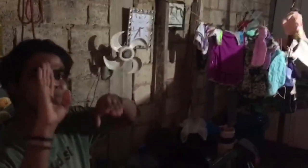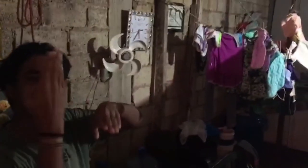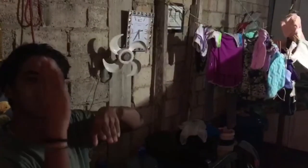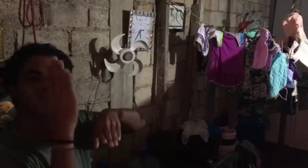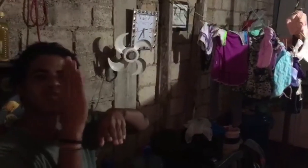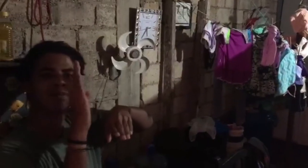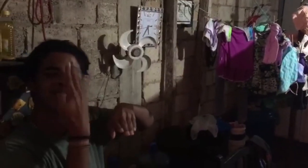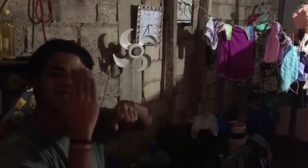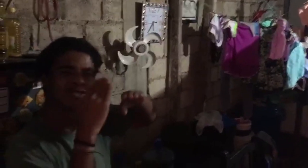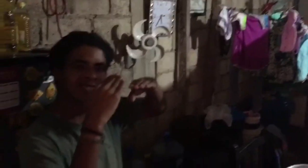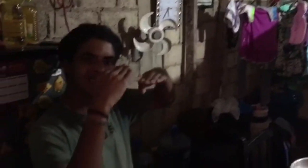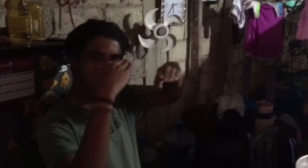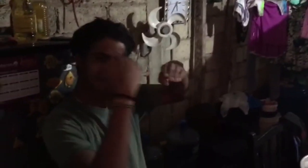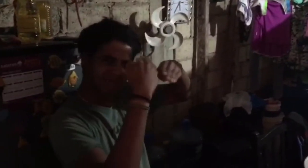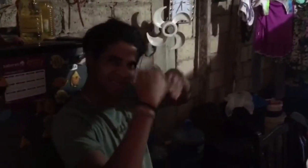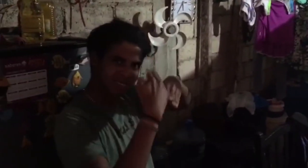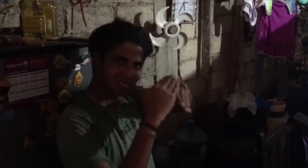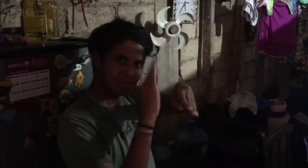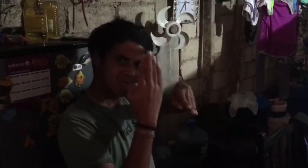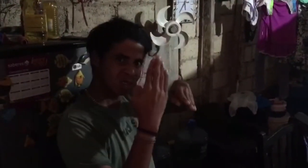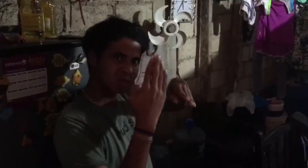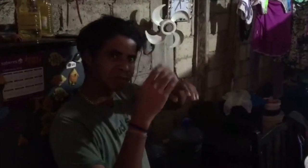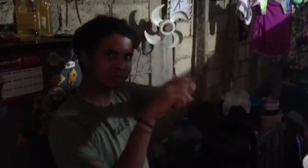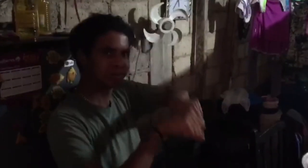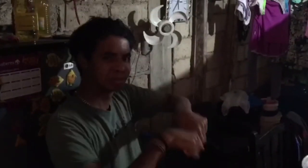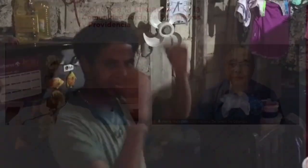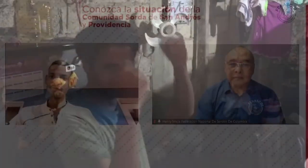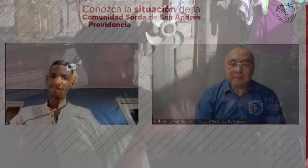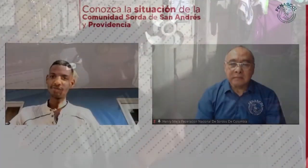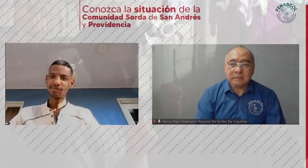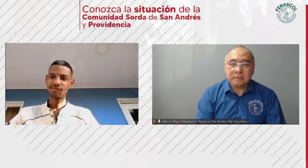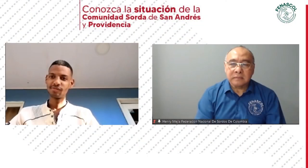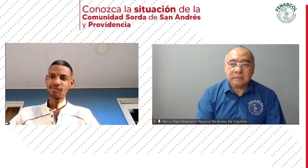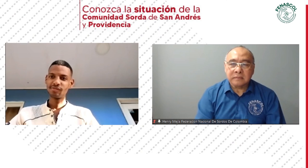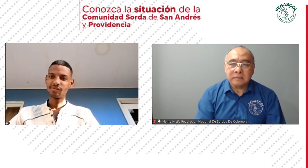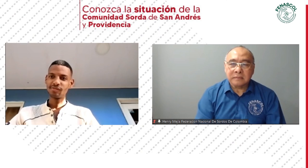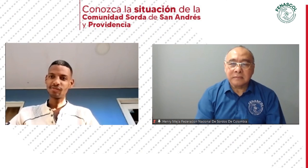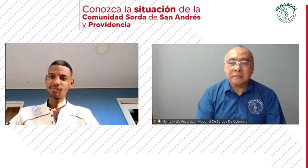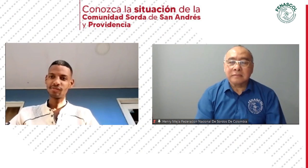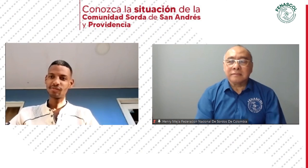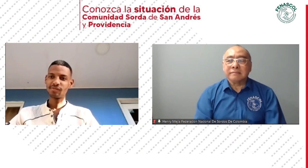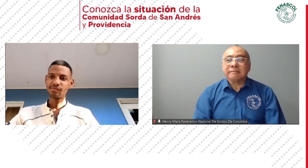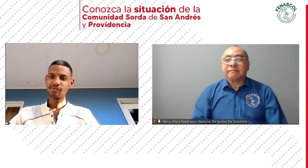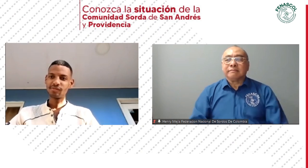causados por la tormenta en la zona del baño hay un muro que también se dañó